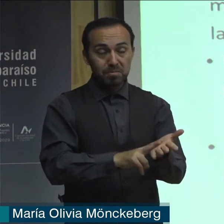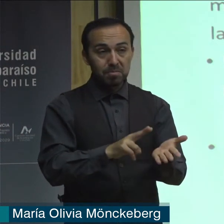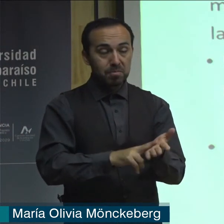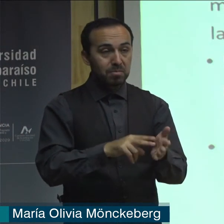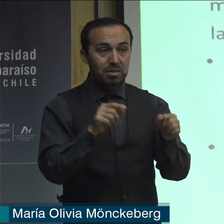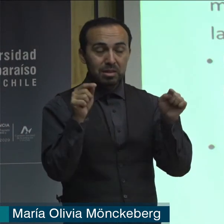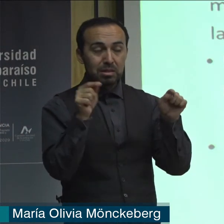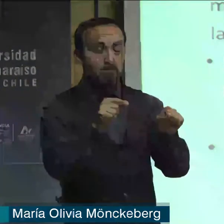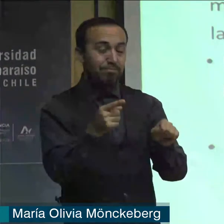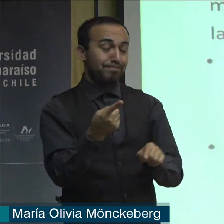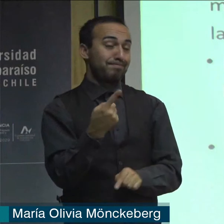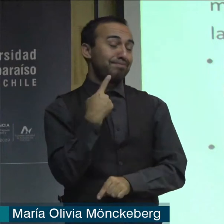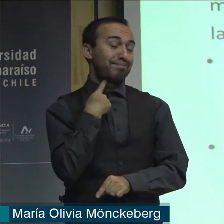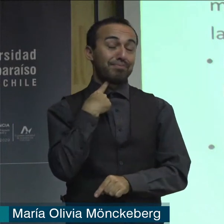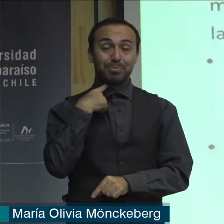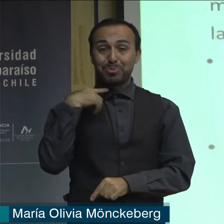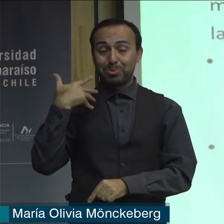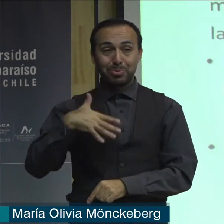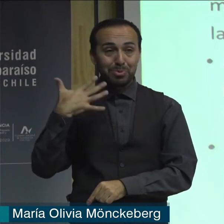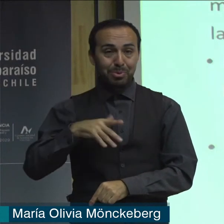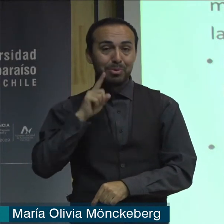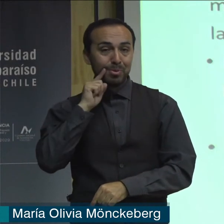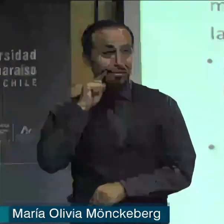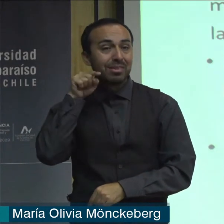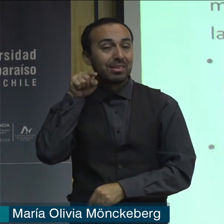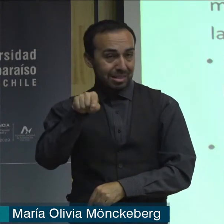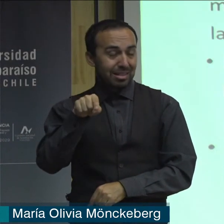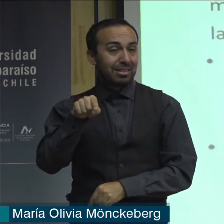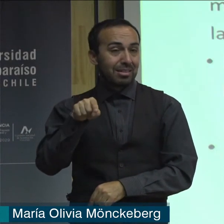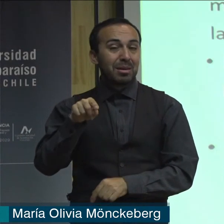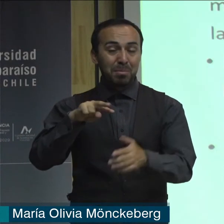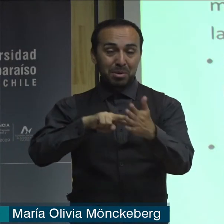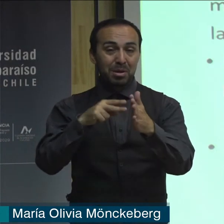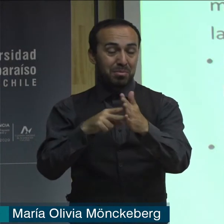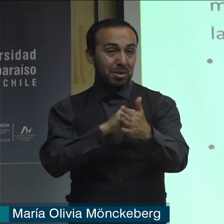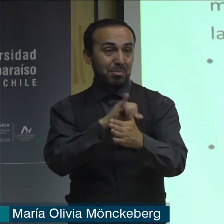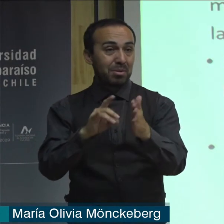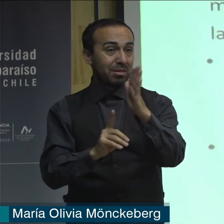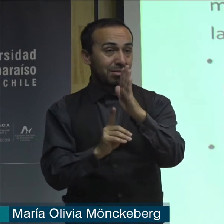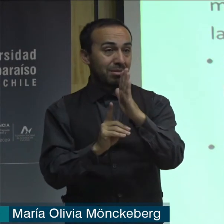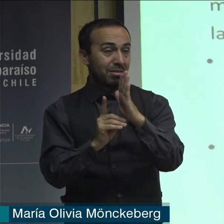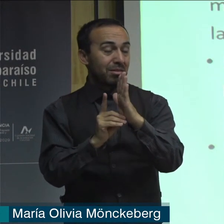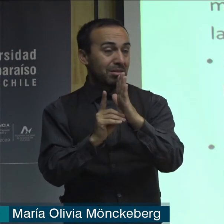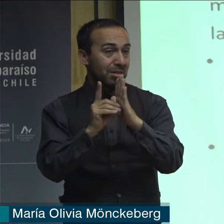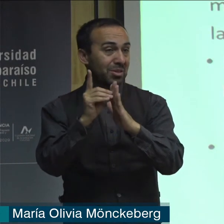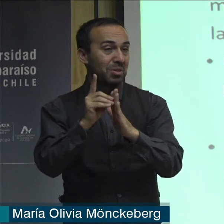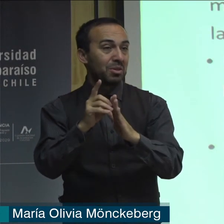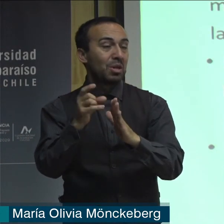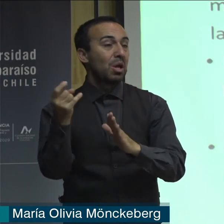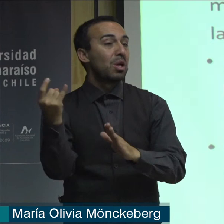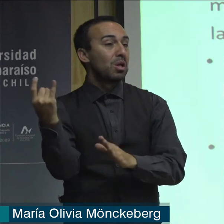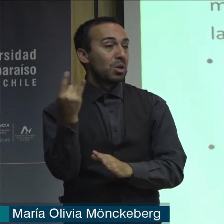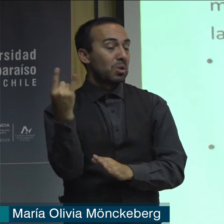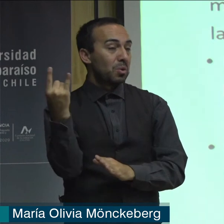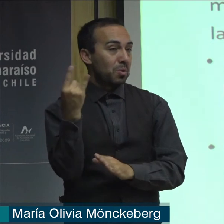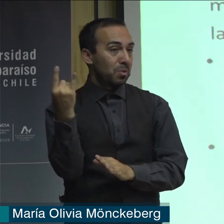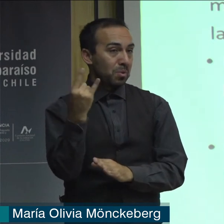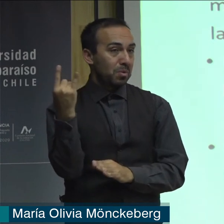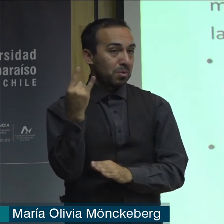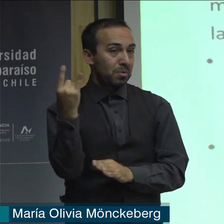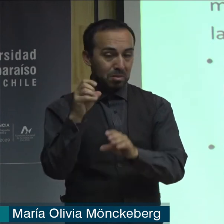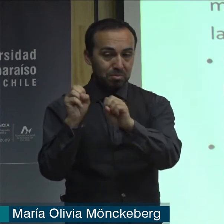afectó en forma muy particular a la educación superior y desde el primer día se hizo presente en las universidades